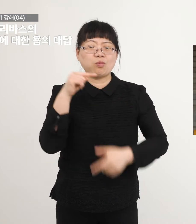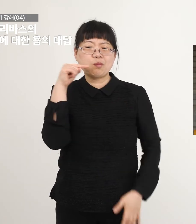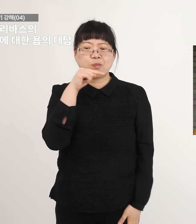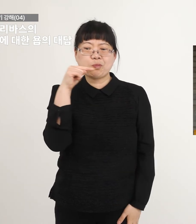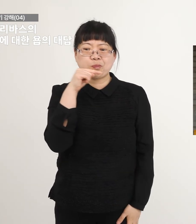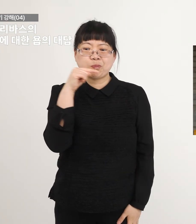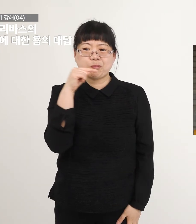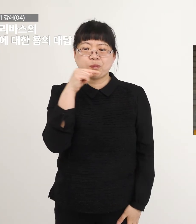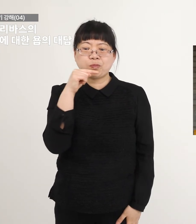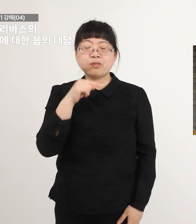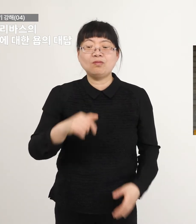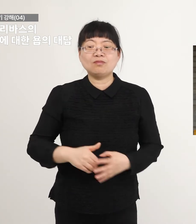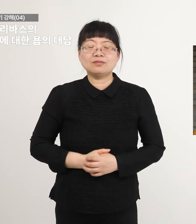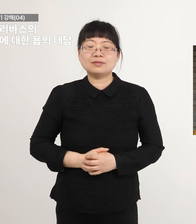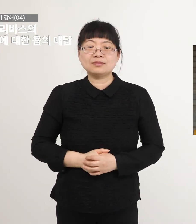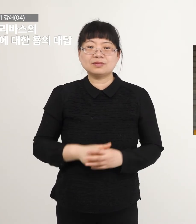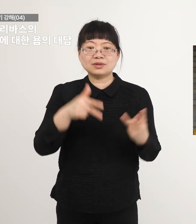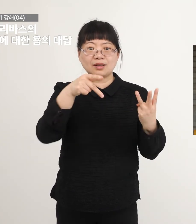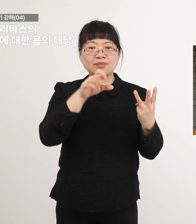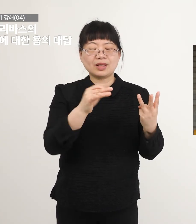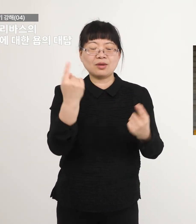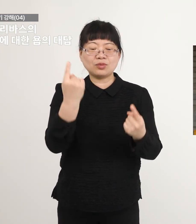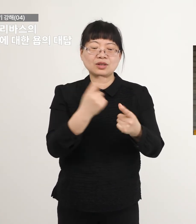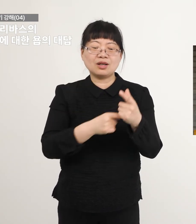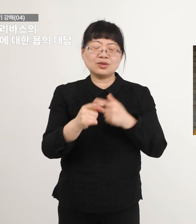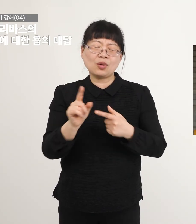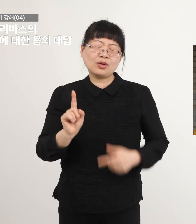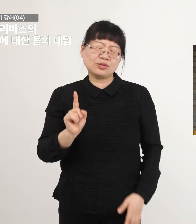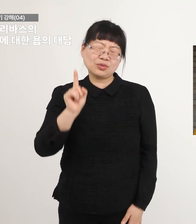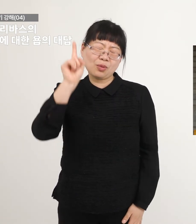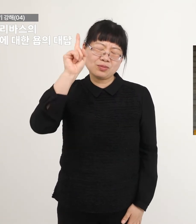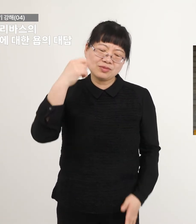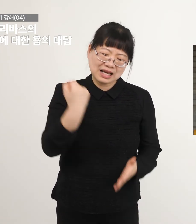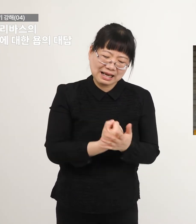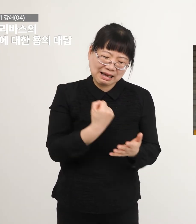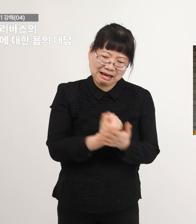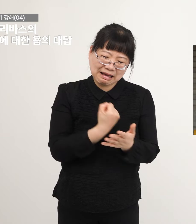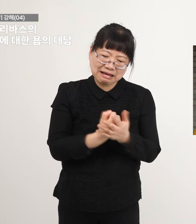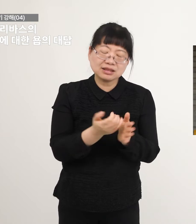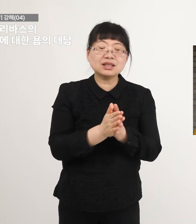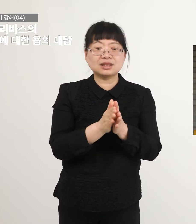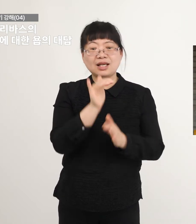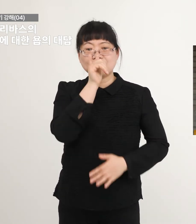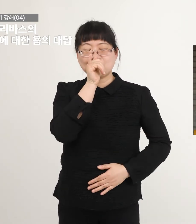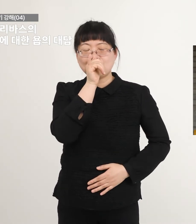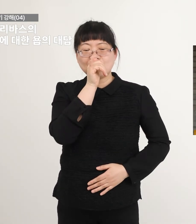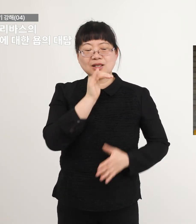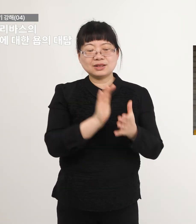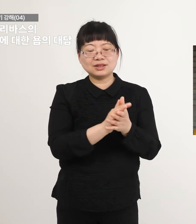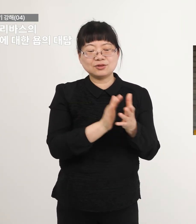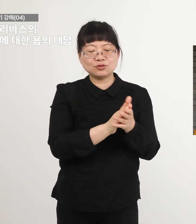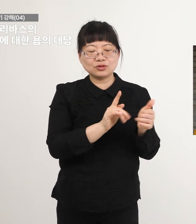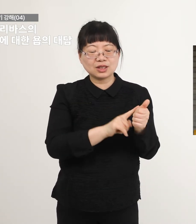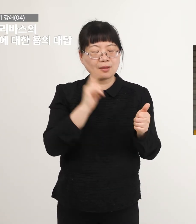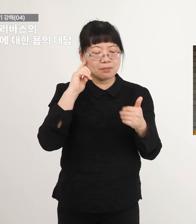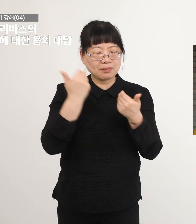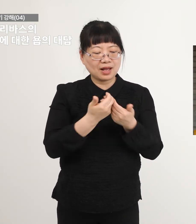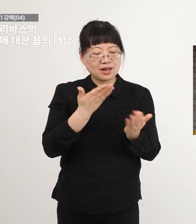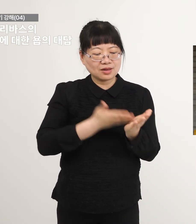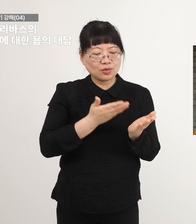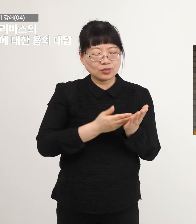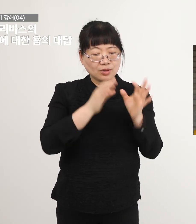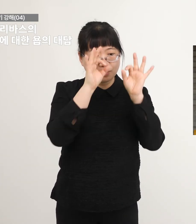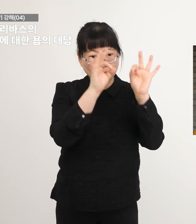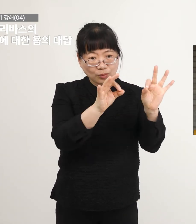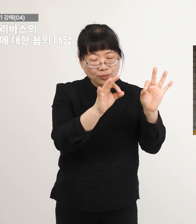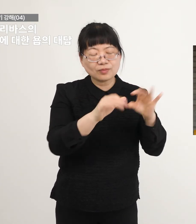혹독한 3장보다 더 높은 절규로 들어가는 거예요. 오히려 친구들의 반론을 들으면서. 자,